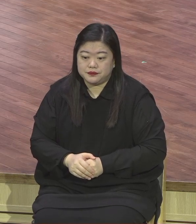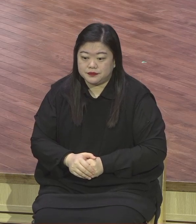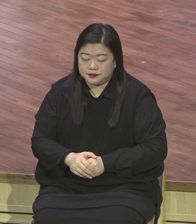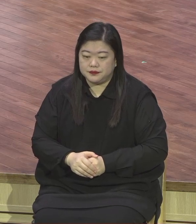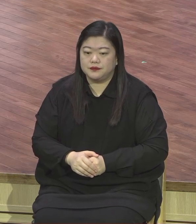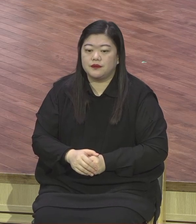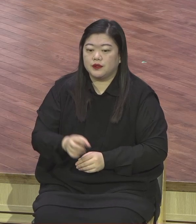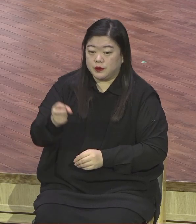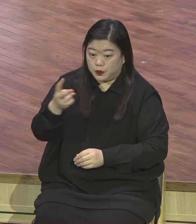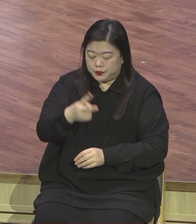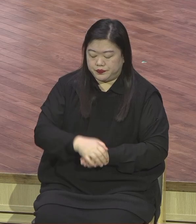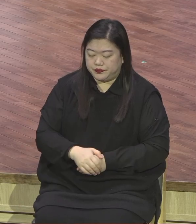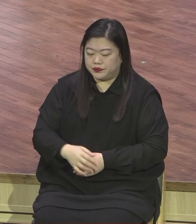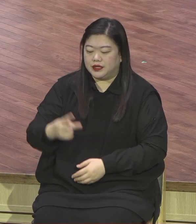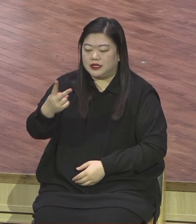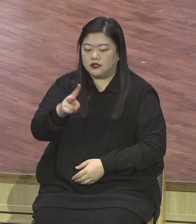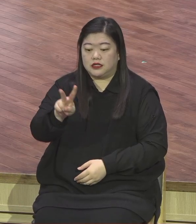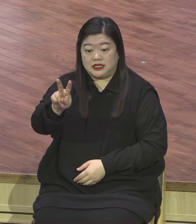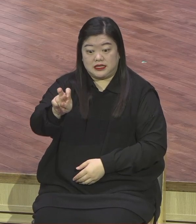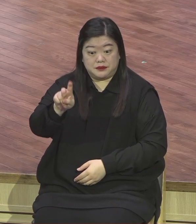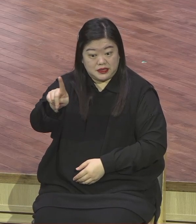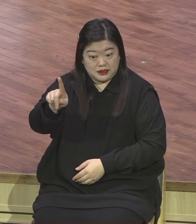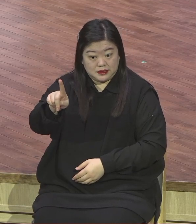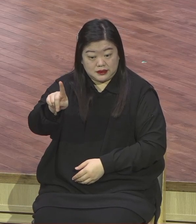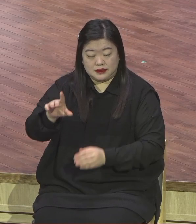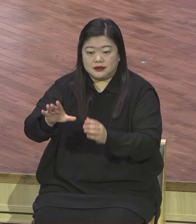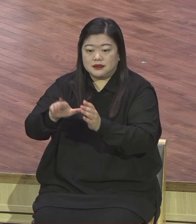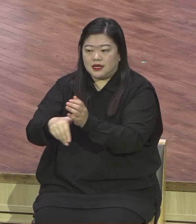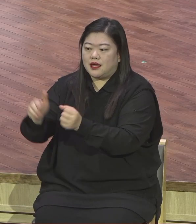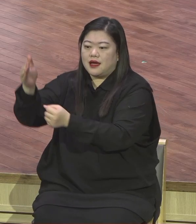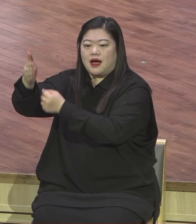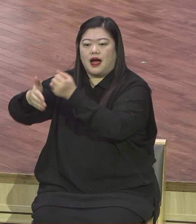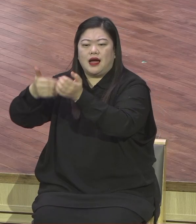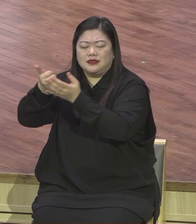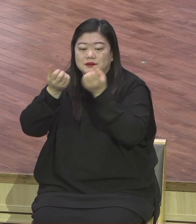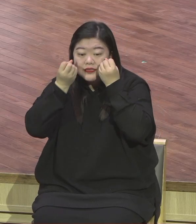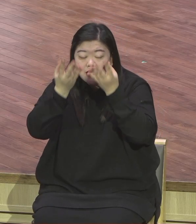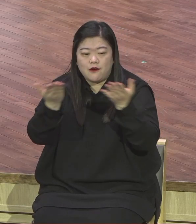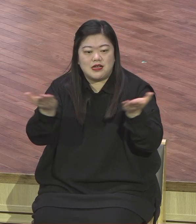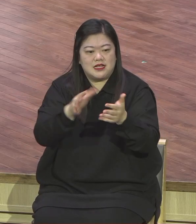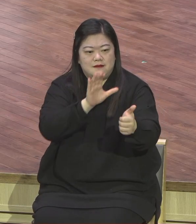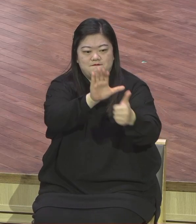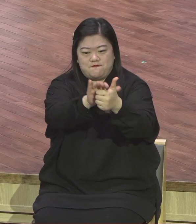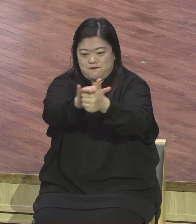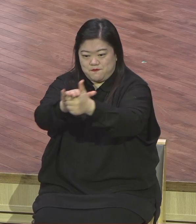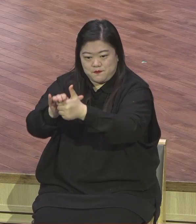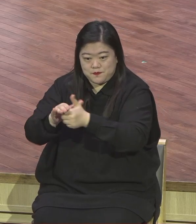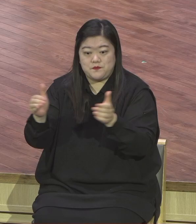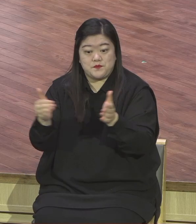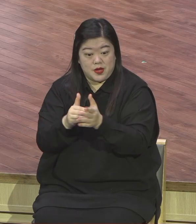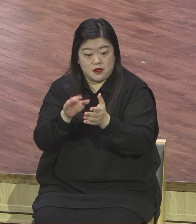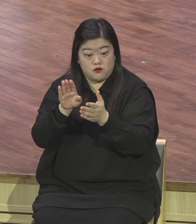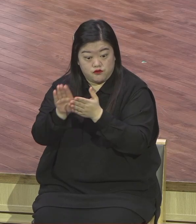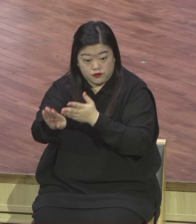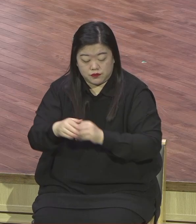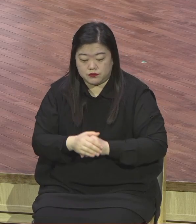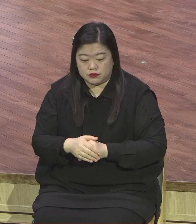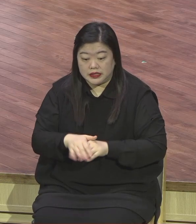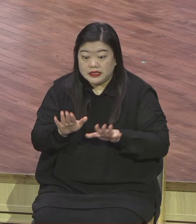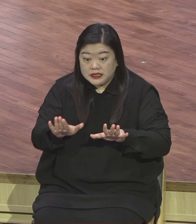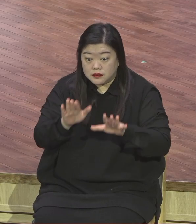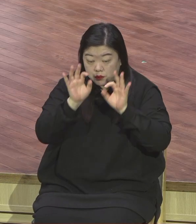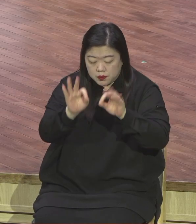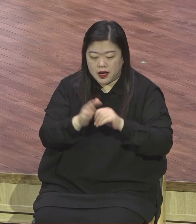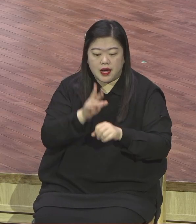2021년도 모든 청취기들은 하나님께서 새롭게 해주신 직분을 가지고 이 시대의 로마 신국장의